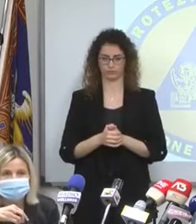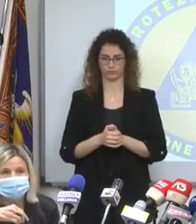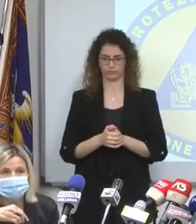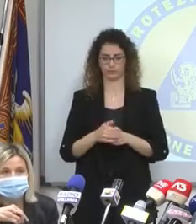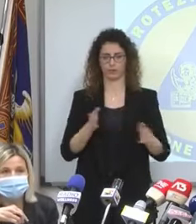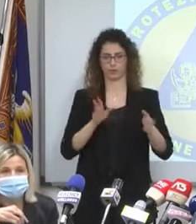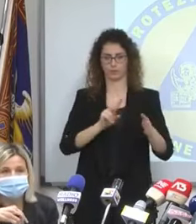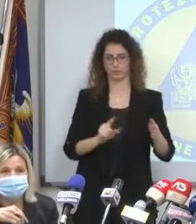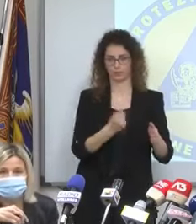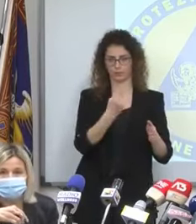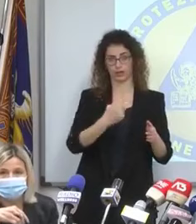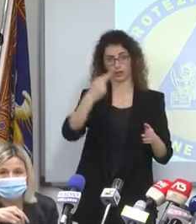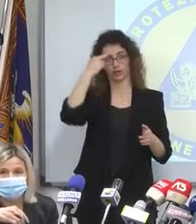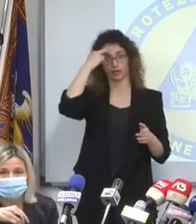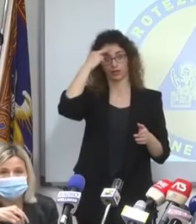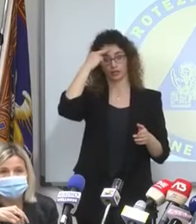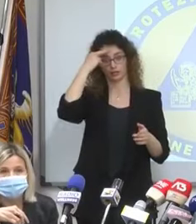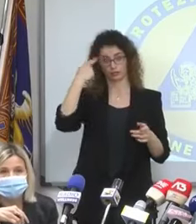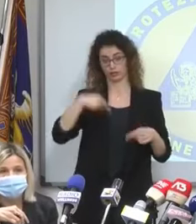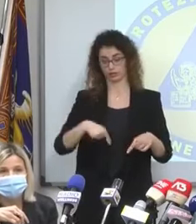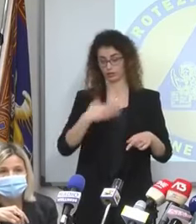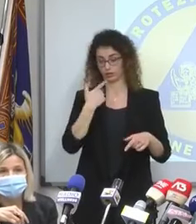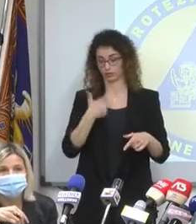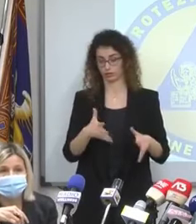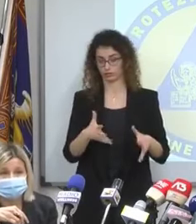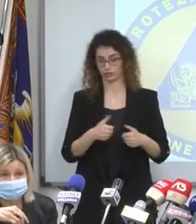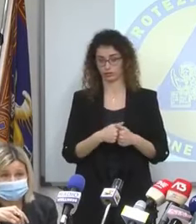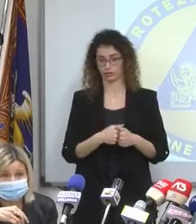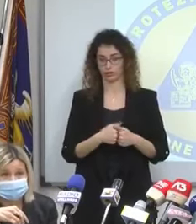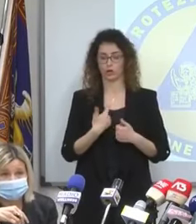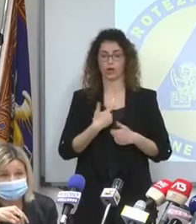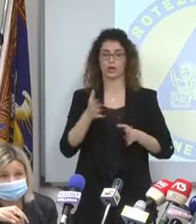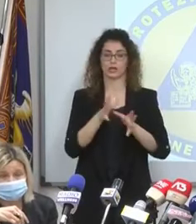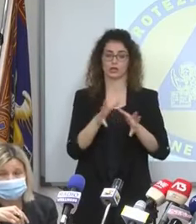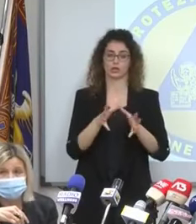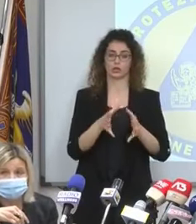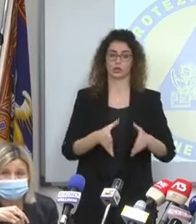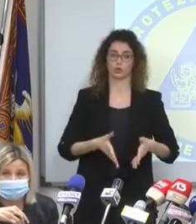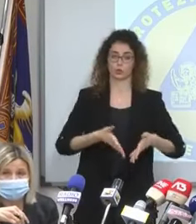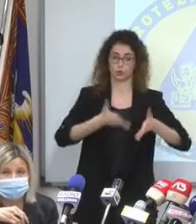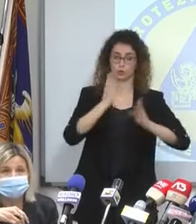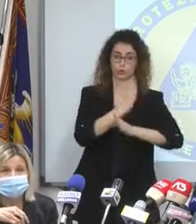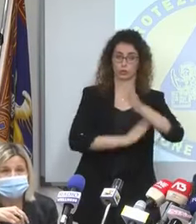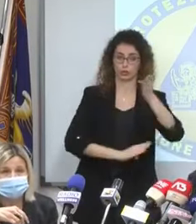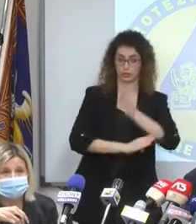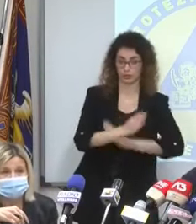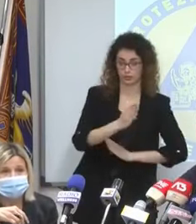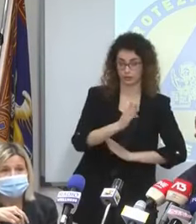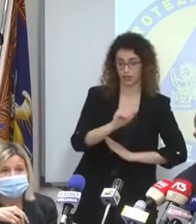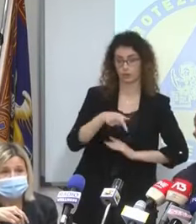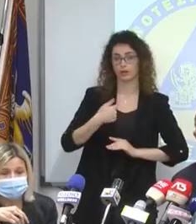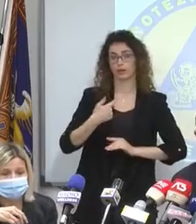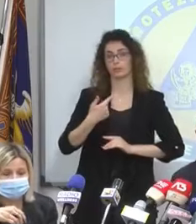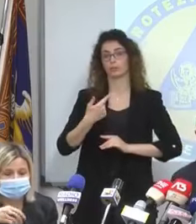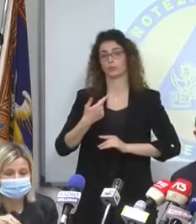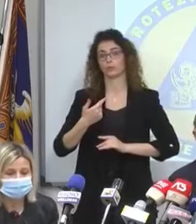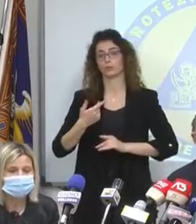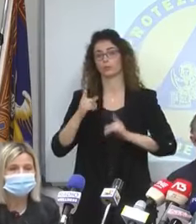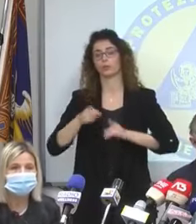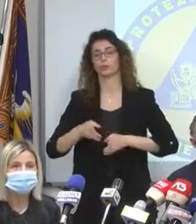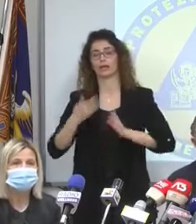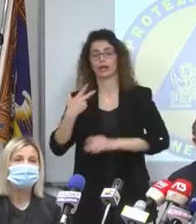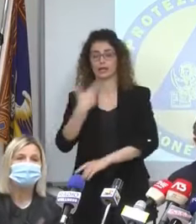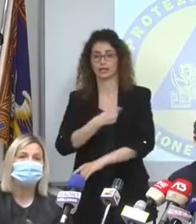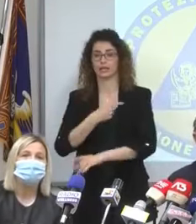vaccinato nella prima fase, vi ricordate, l'avevamo detto qui, sia le strutture disabili, semiresidenziali e residenziali, sia di dipendenza e salute